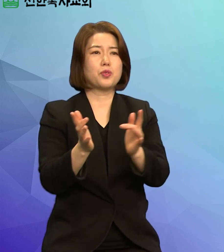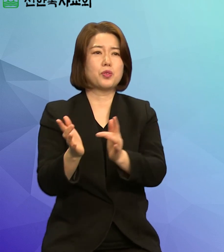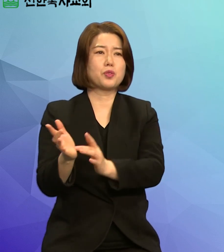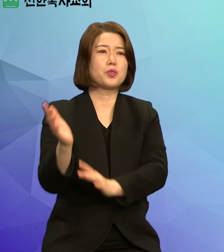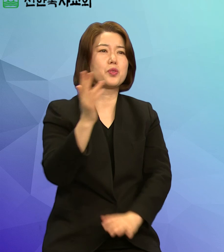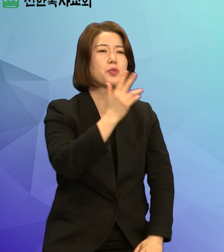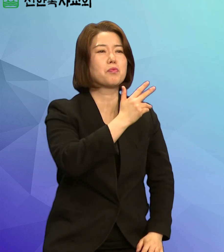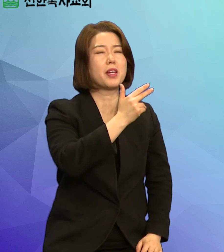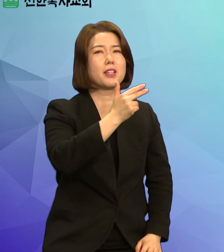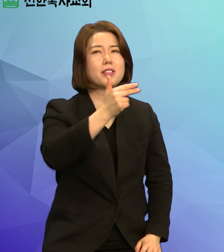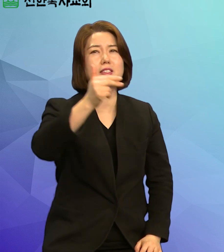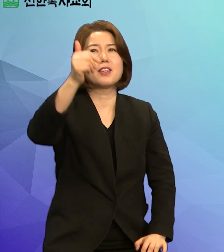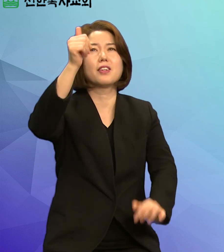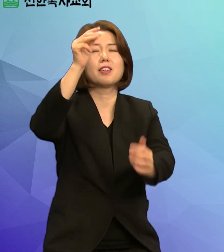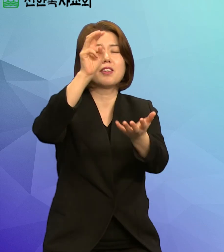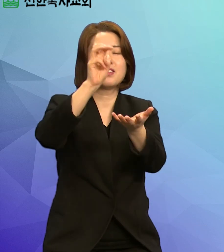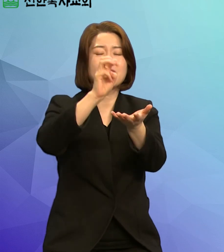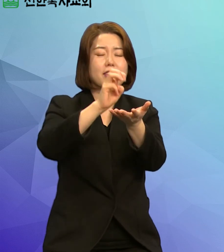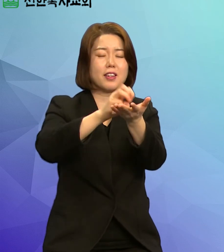예수 주